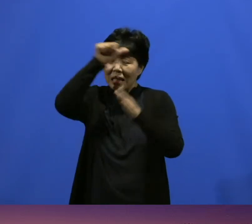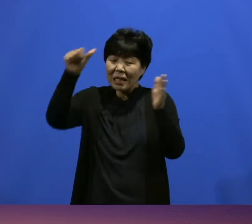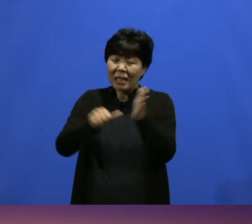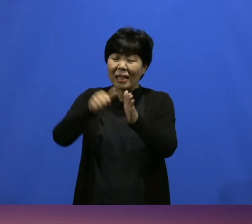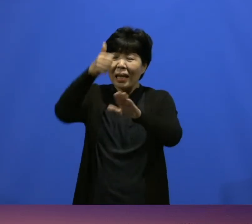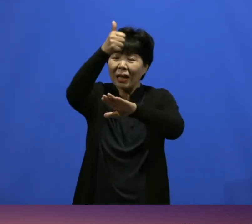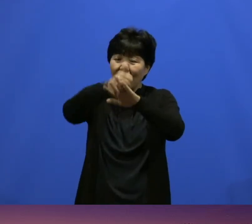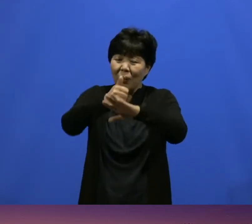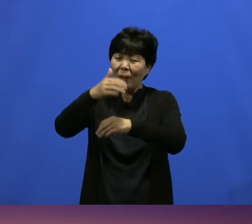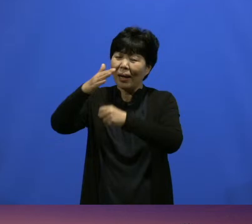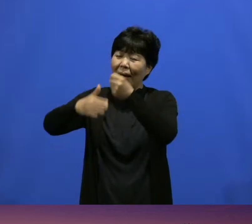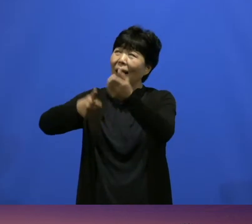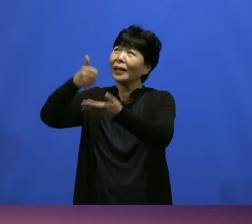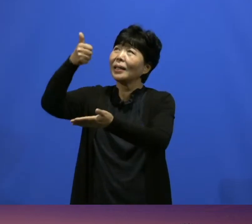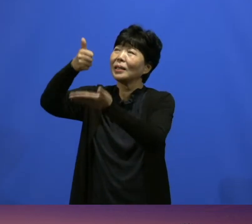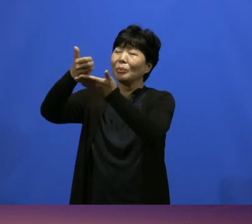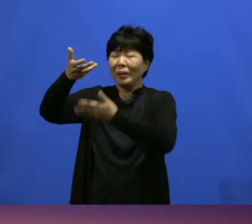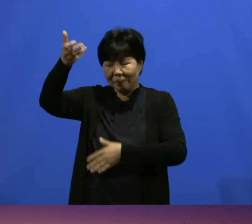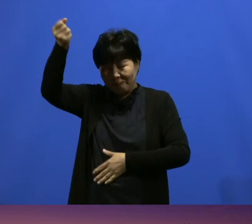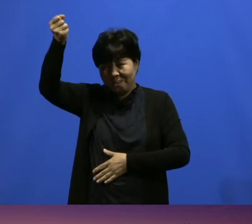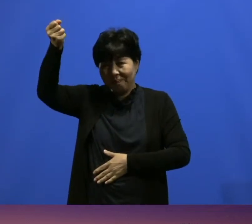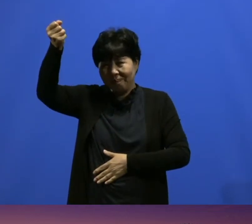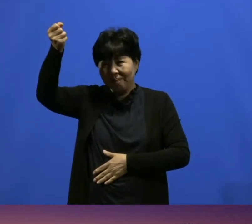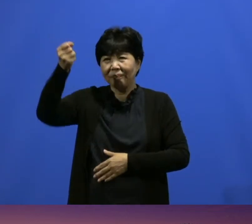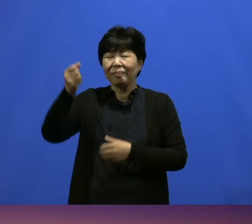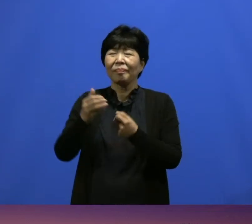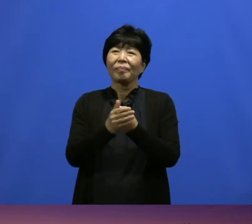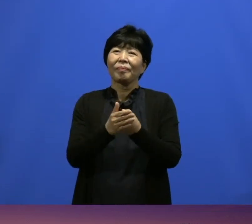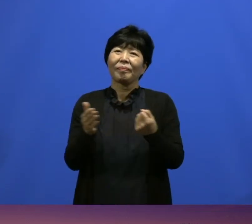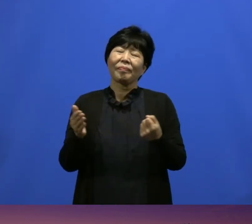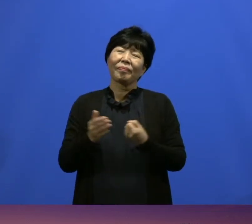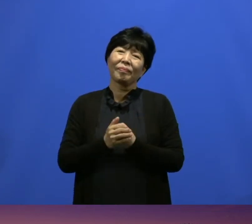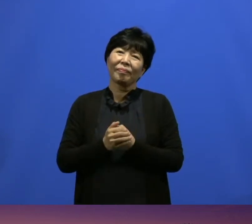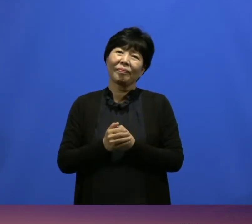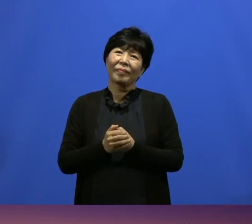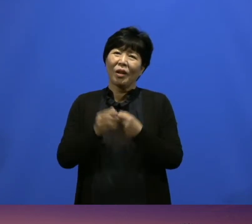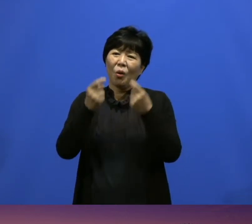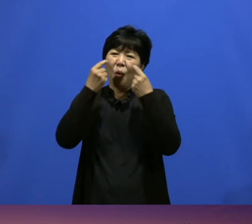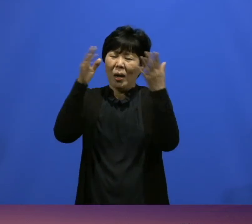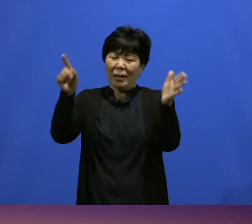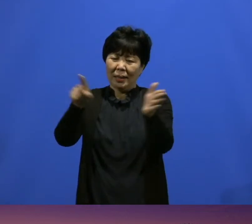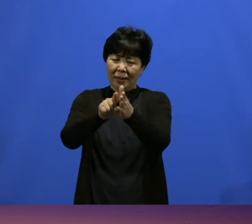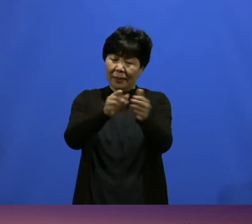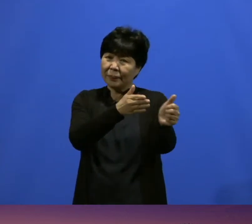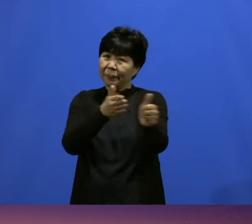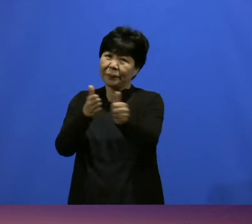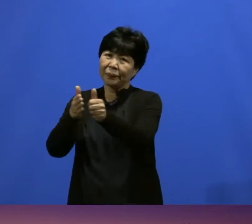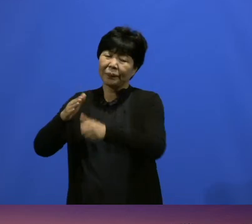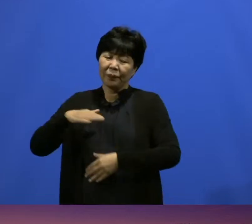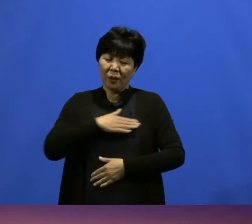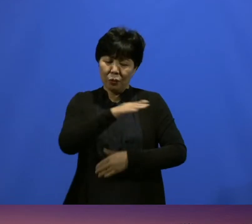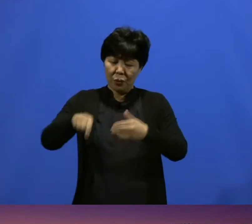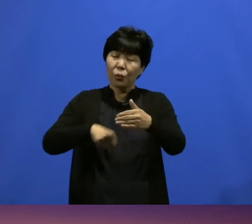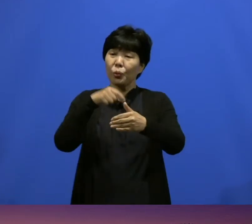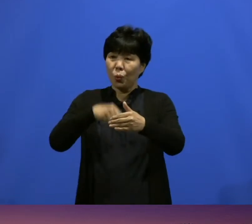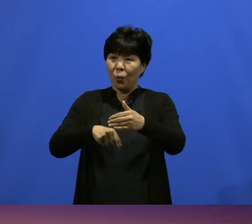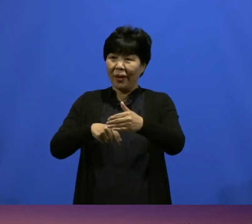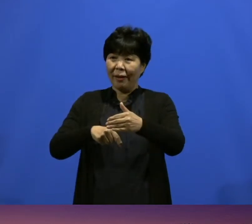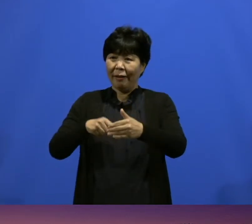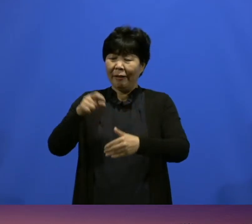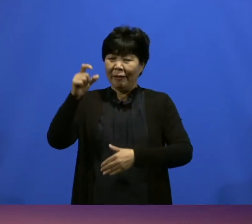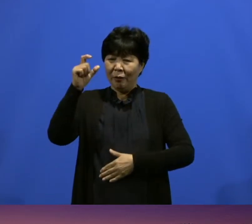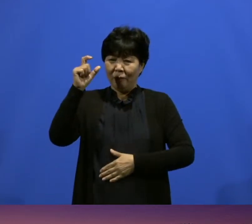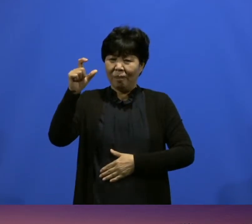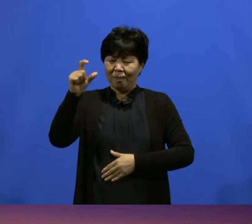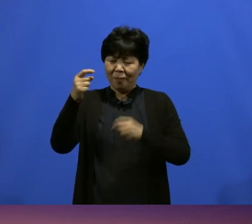달려 있습니다. 하나님이 결론 내십니다. 여러분, 이걸 확신해야 돼요. 여러분, 이게 우리 안에 든든한 근거가 되어 있어요.